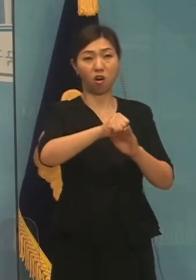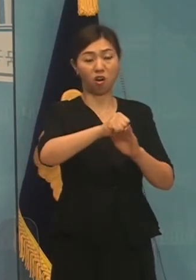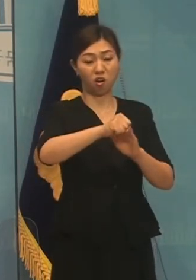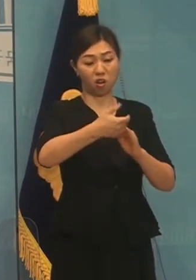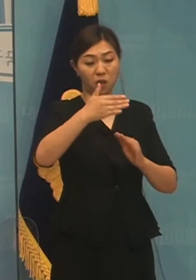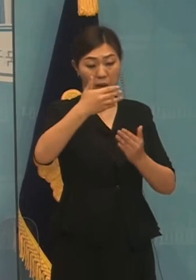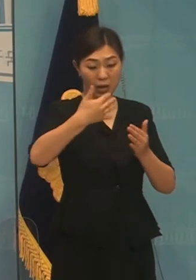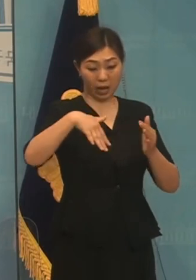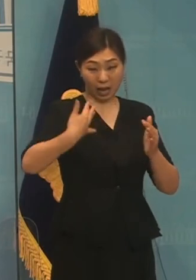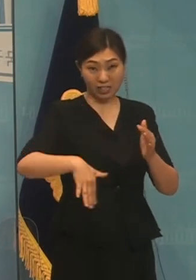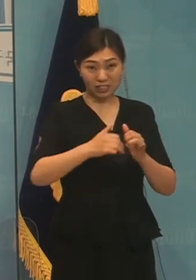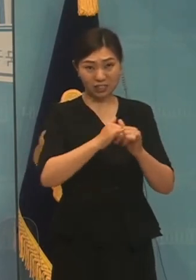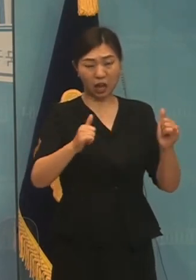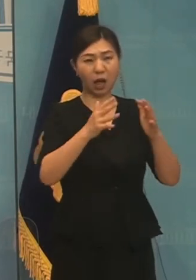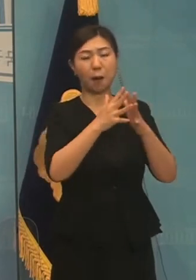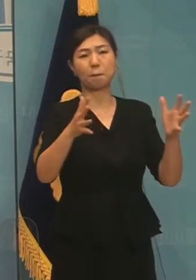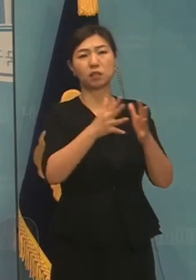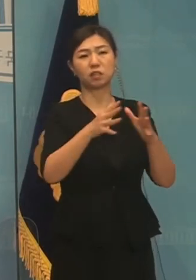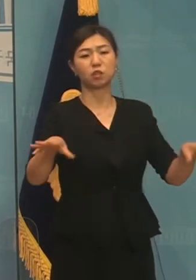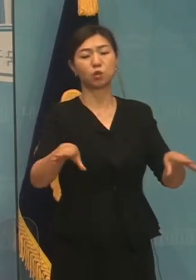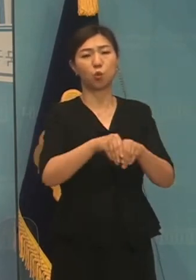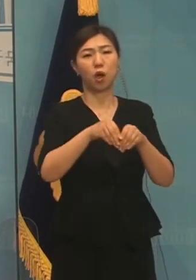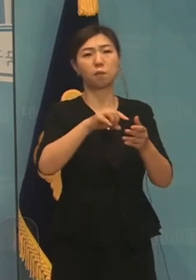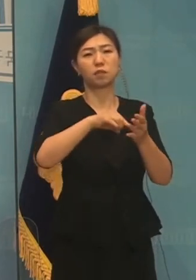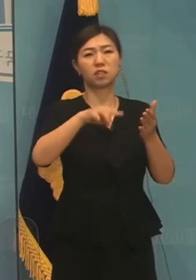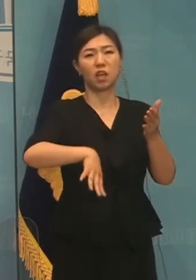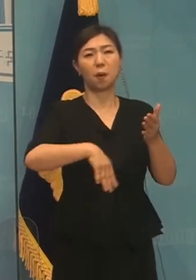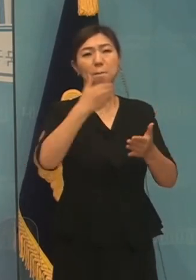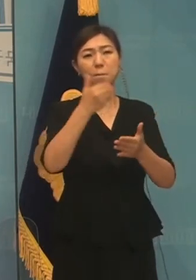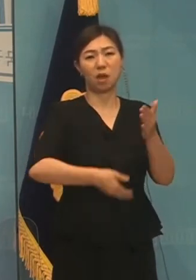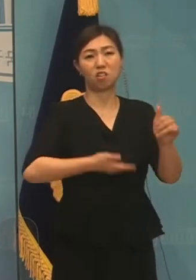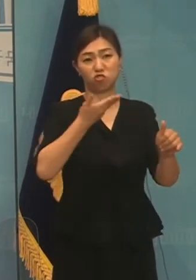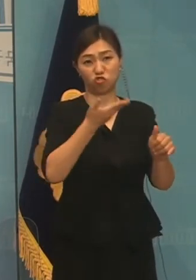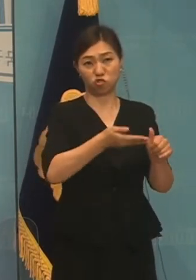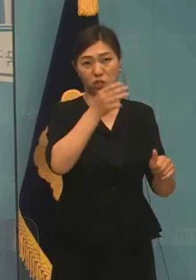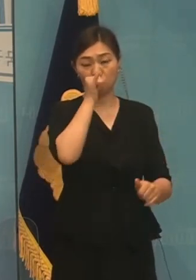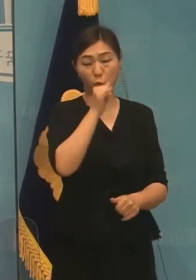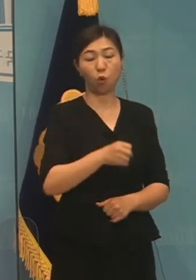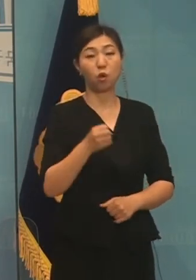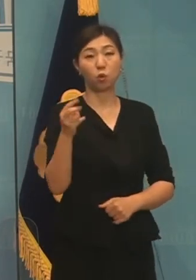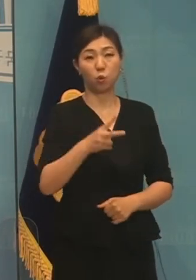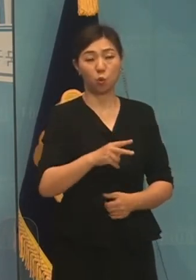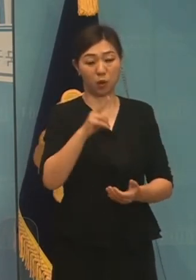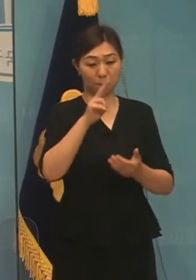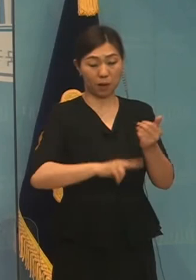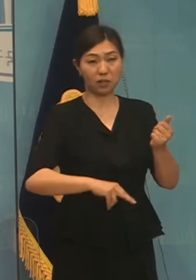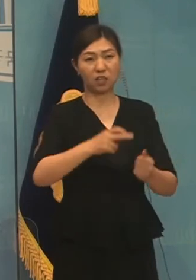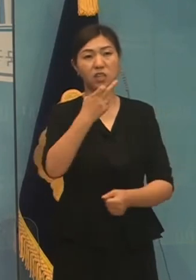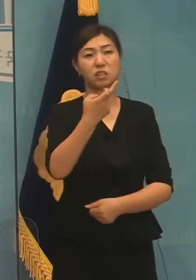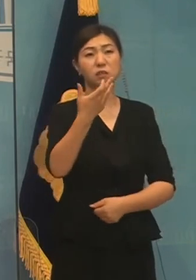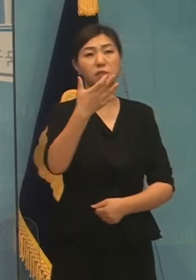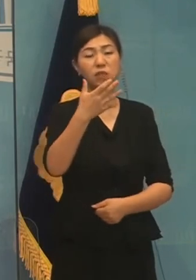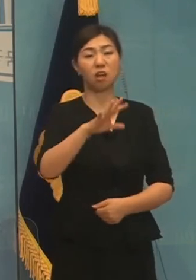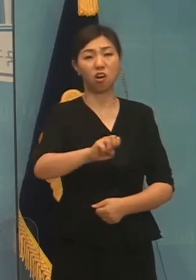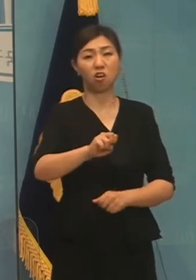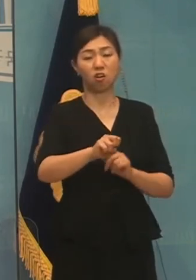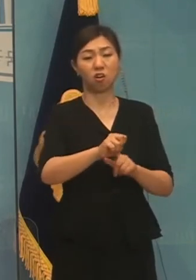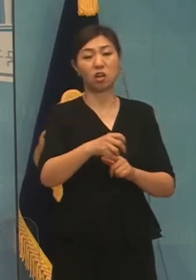대상에서 제외하고 양도소득세도 공시가격 12억, 시가 17억 1천만 원